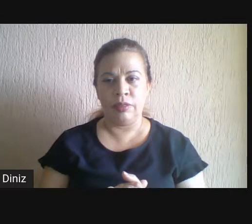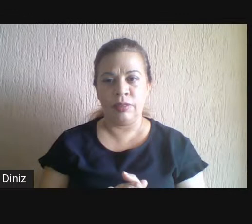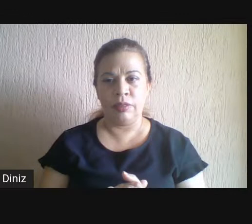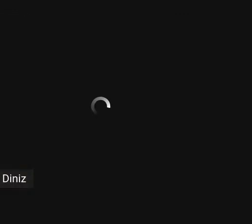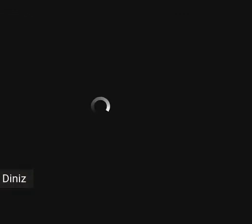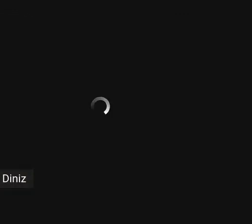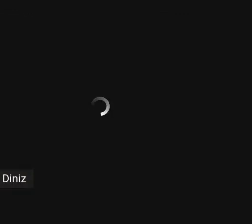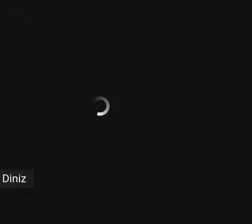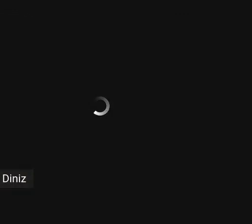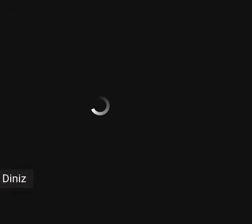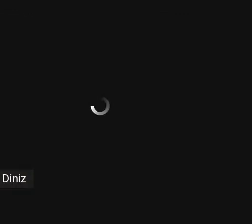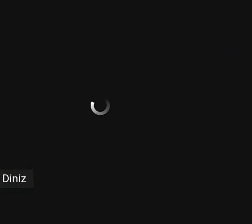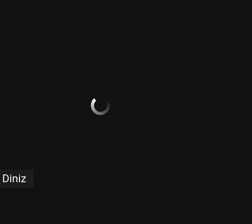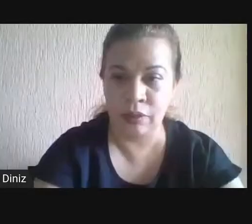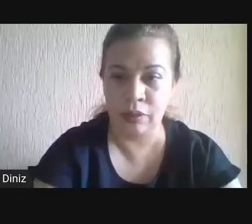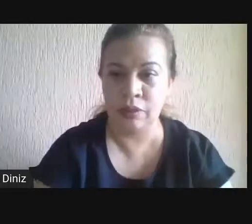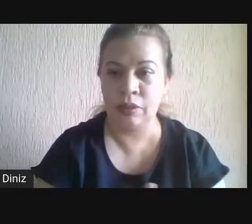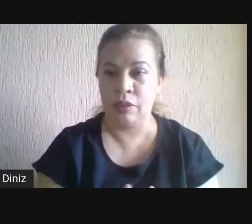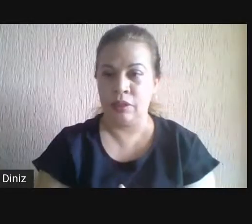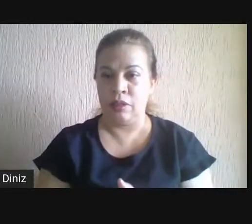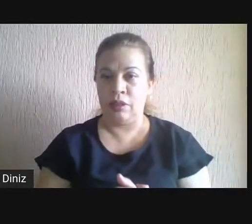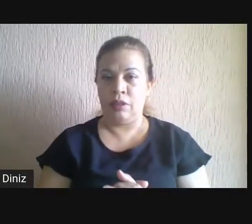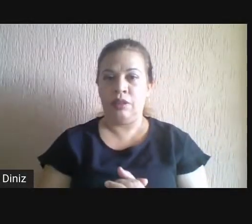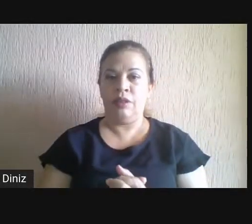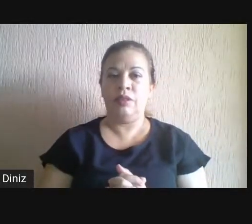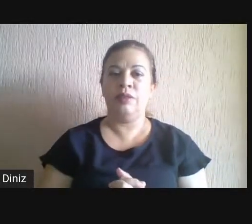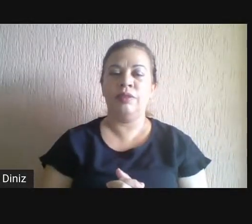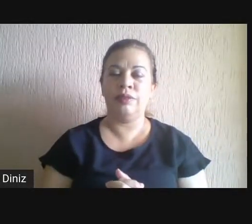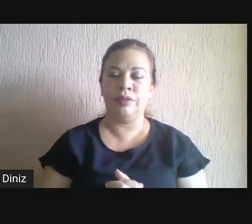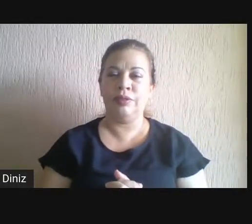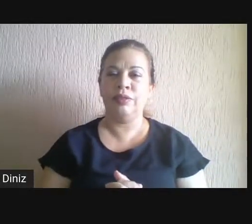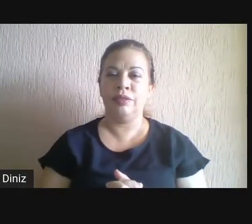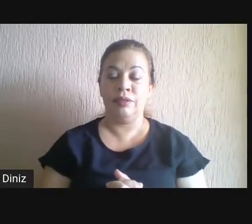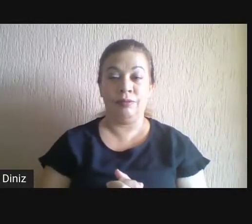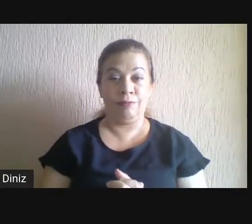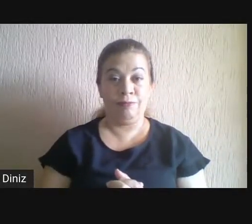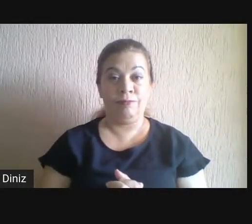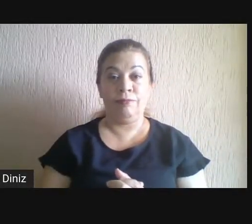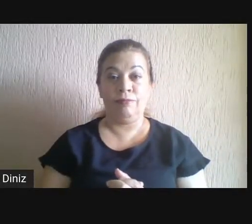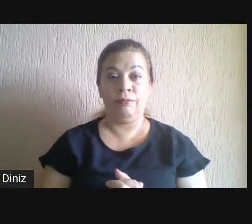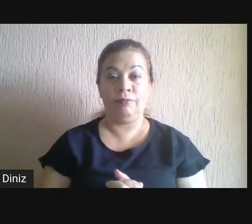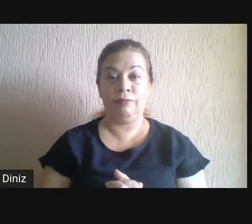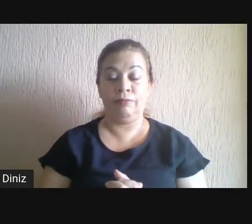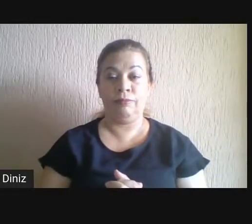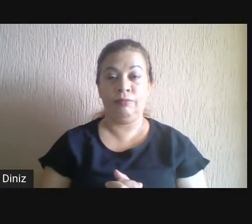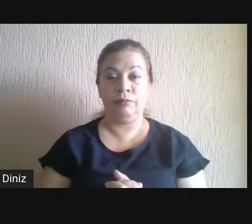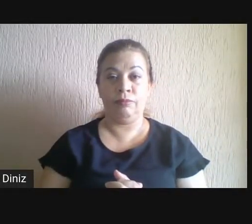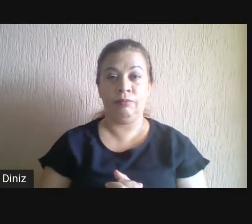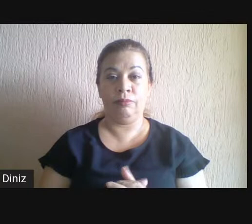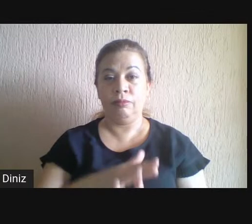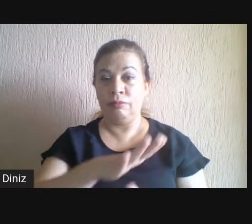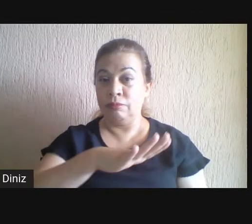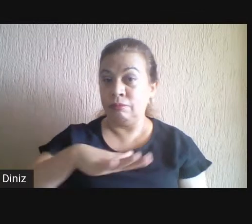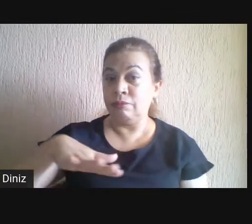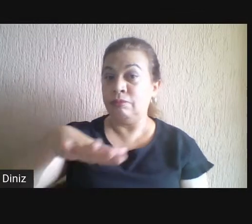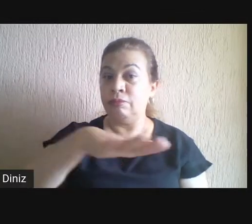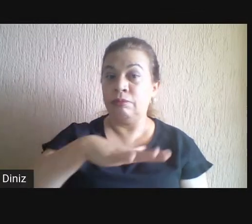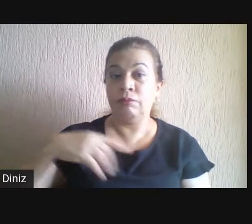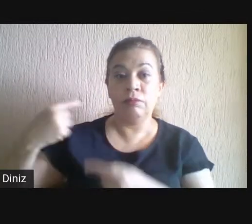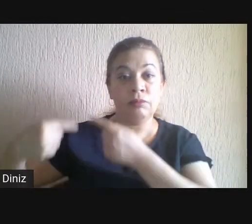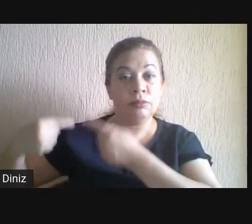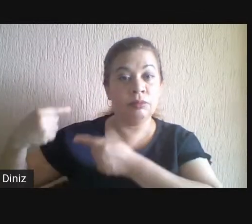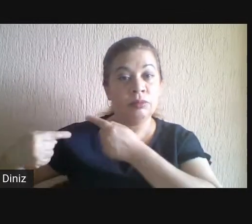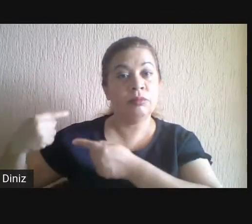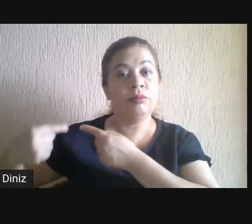Não só pela grandeza, pelas dimensões dessa política,